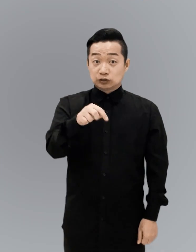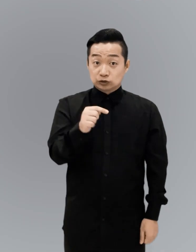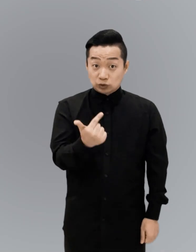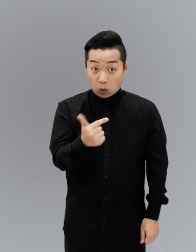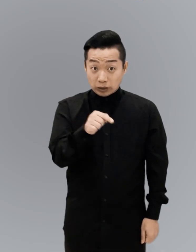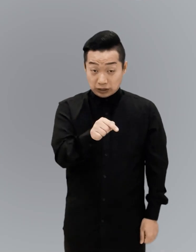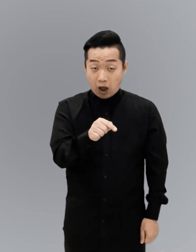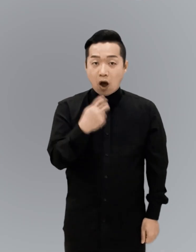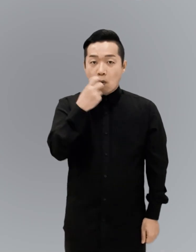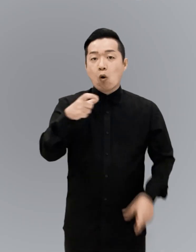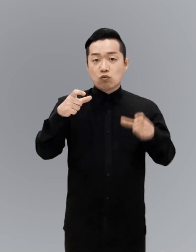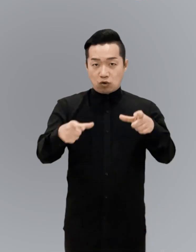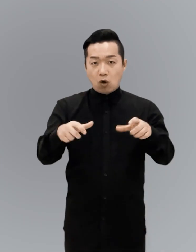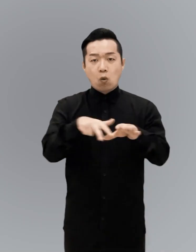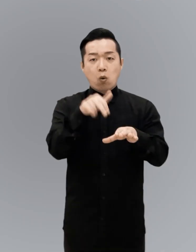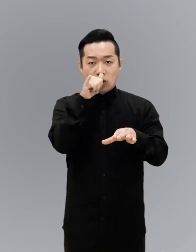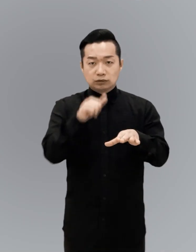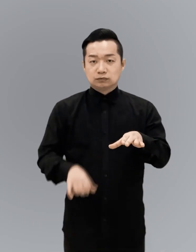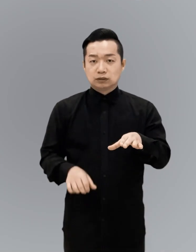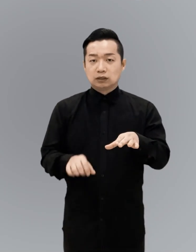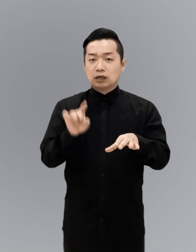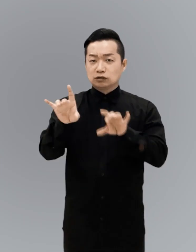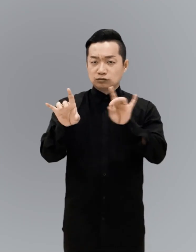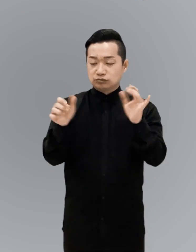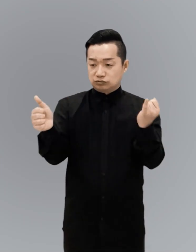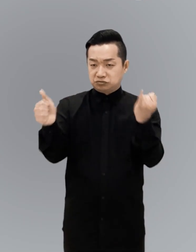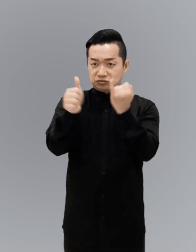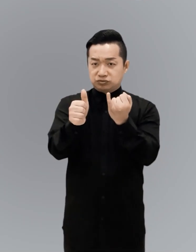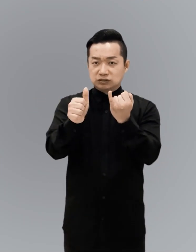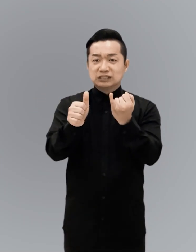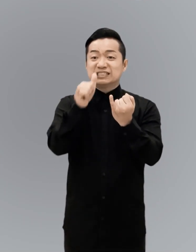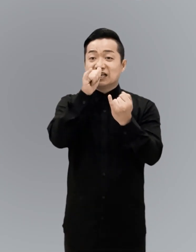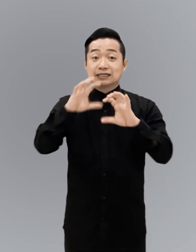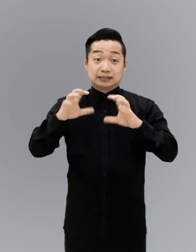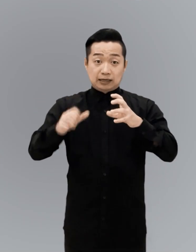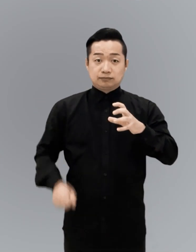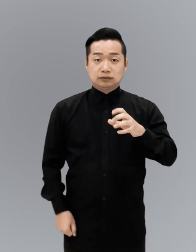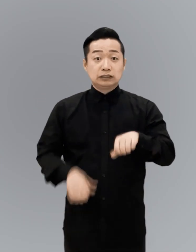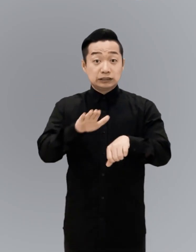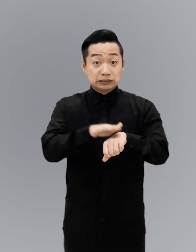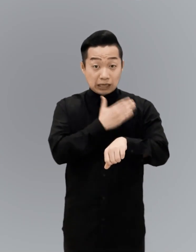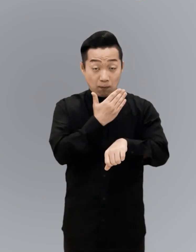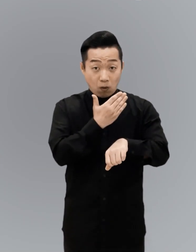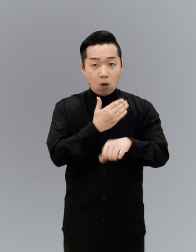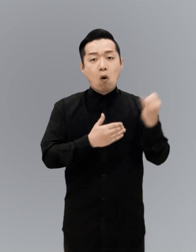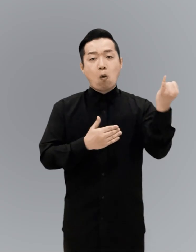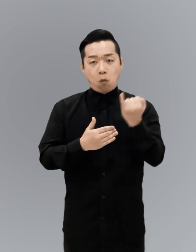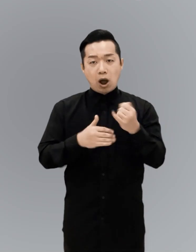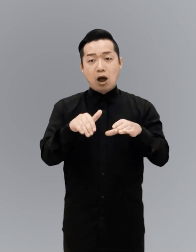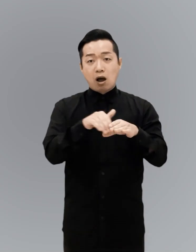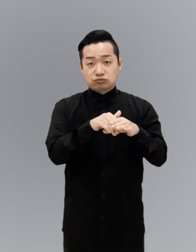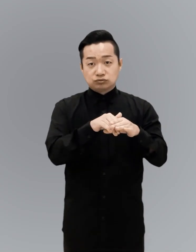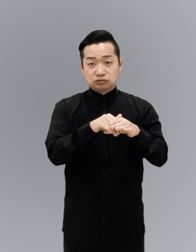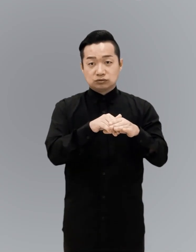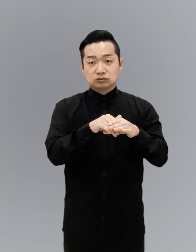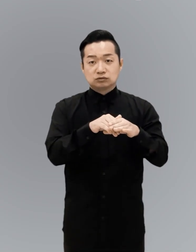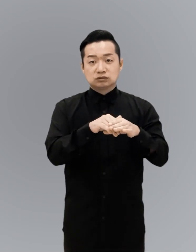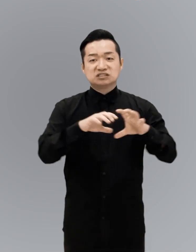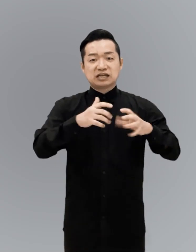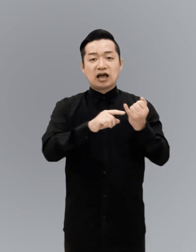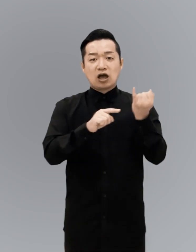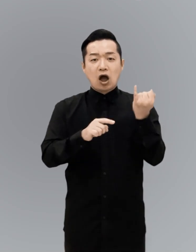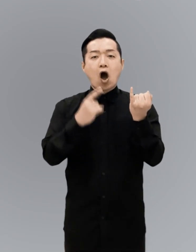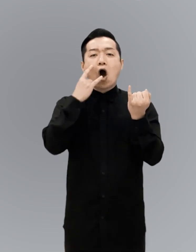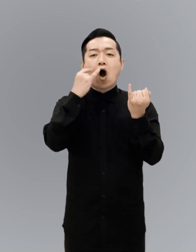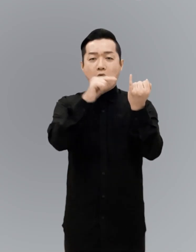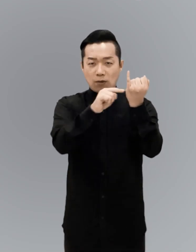존은 보호구역, 종교가 있고 일부 일처제가 있는 세계에 잘못해서 들어오게 된 문명세계의 여자를